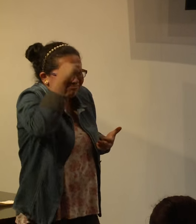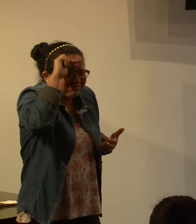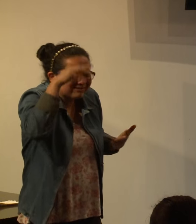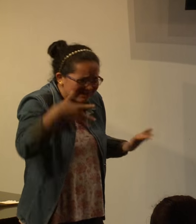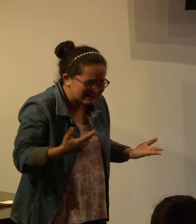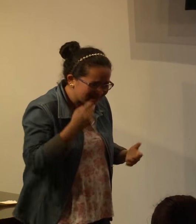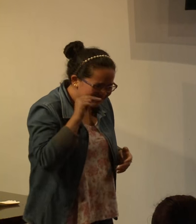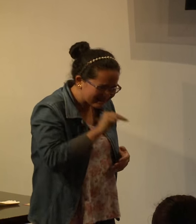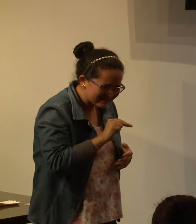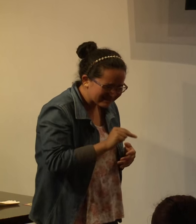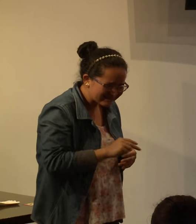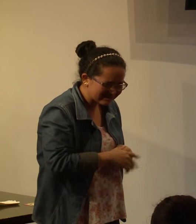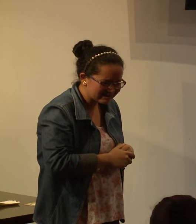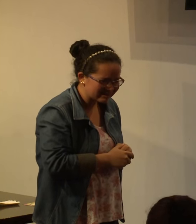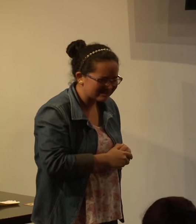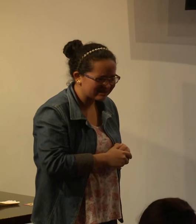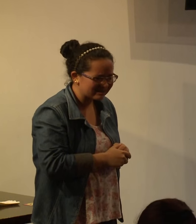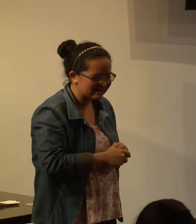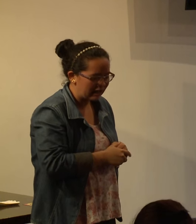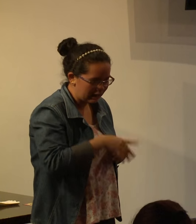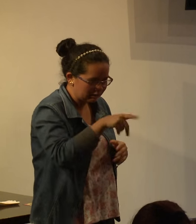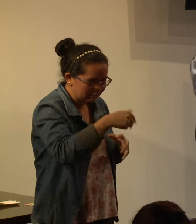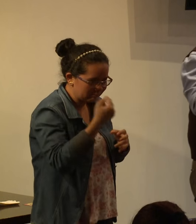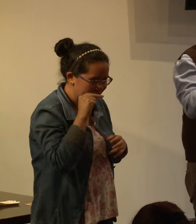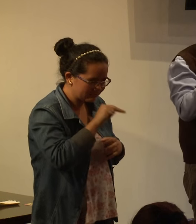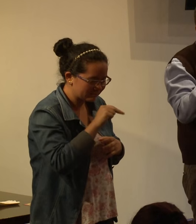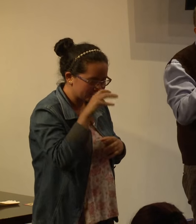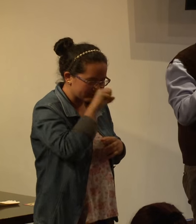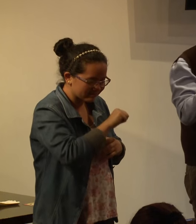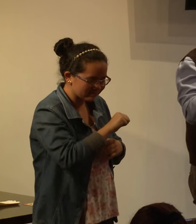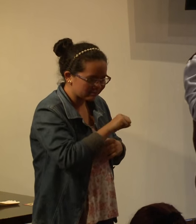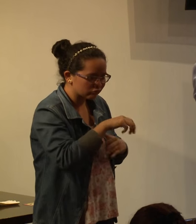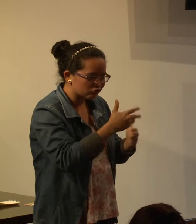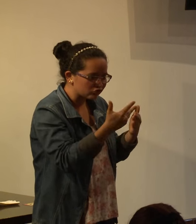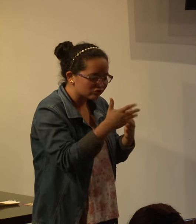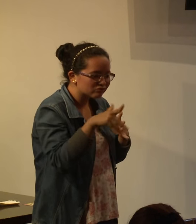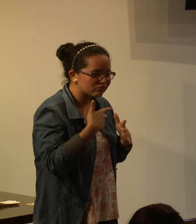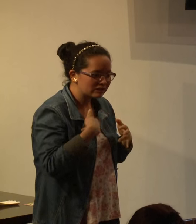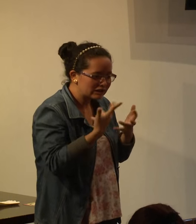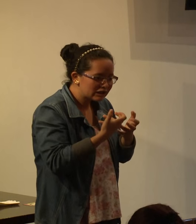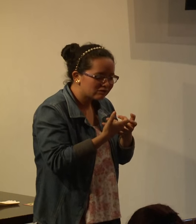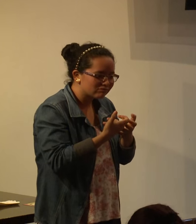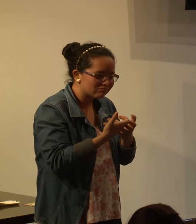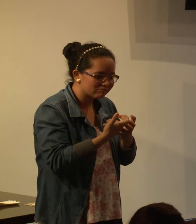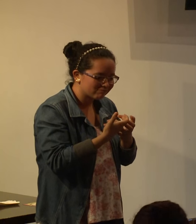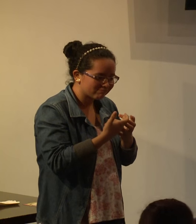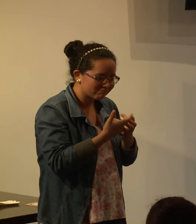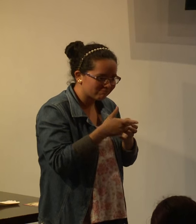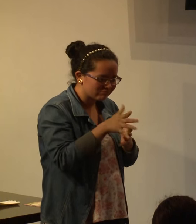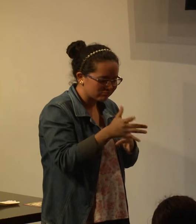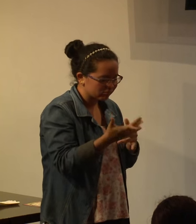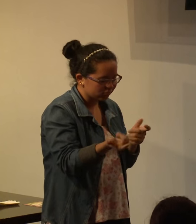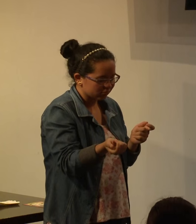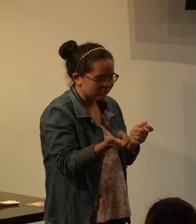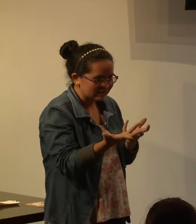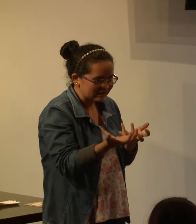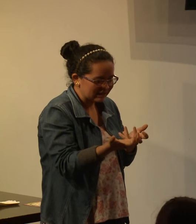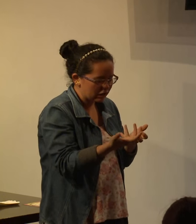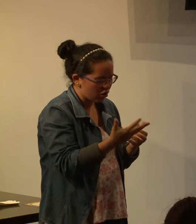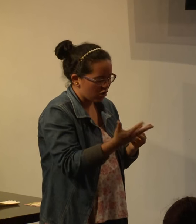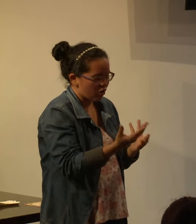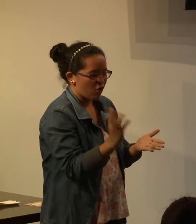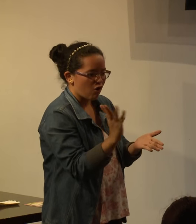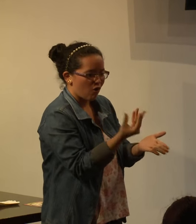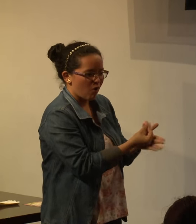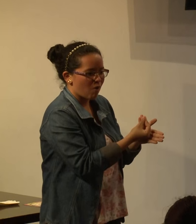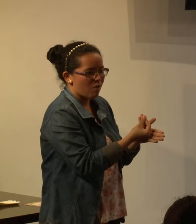Si se han dado cuenta hacia dónde nosotros, o desde dónde nosotros nos acercamos a una obra, en este caso de arte, o a